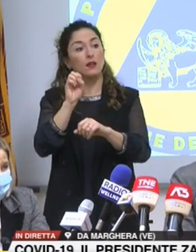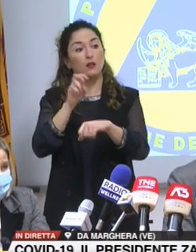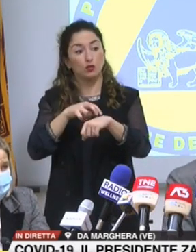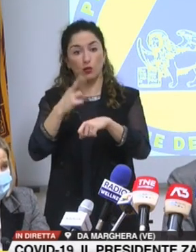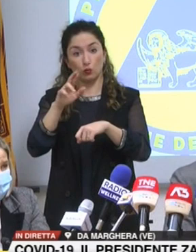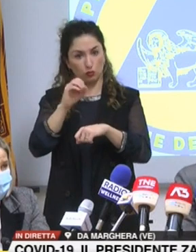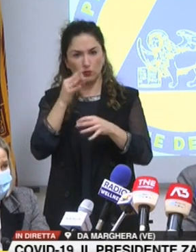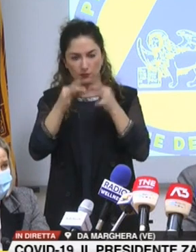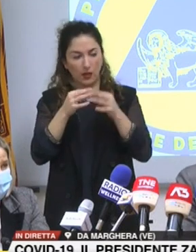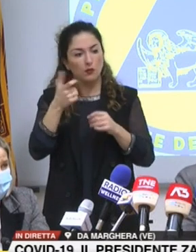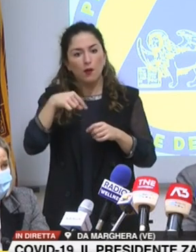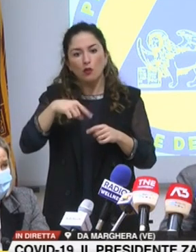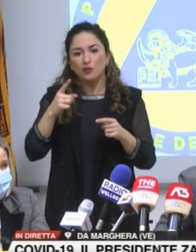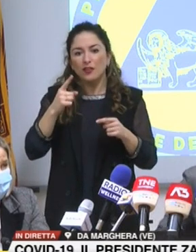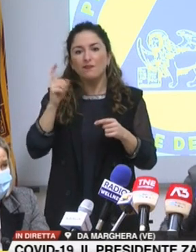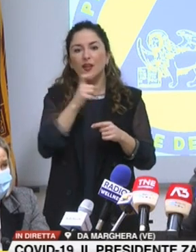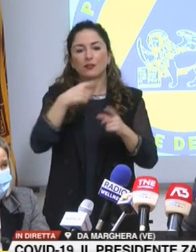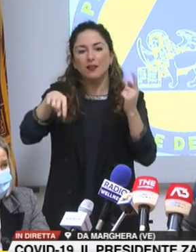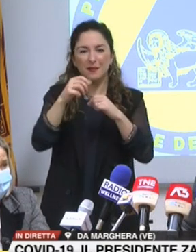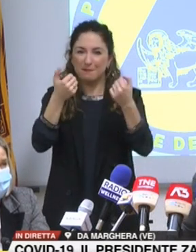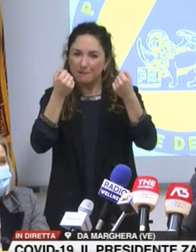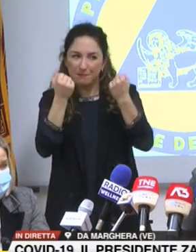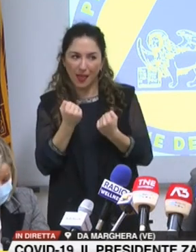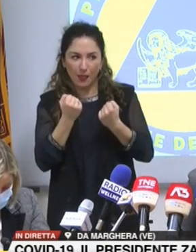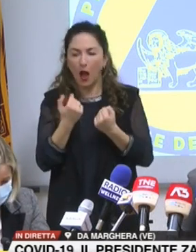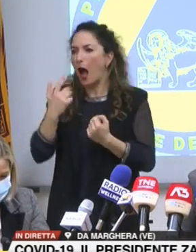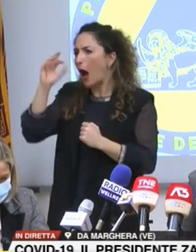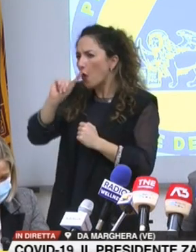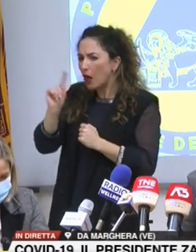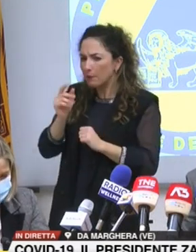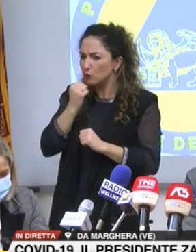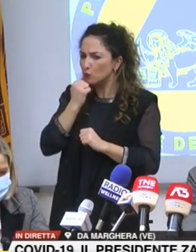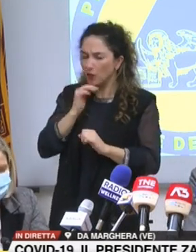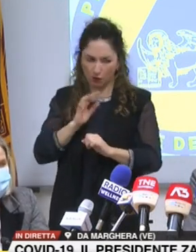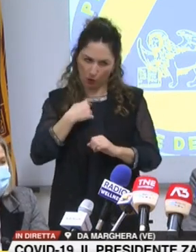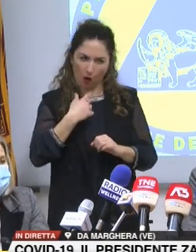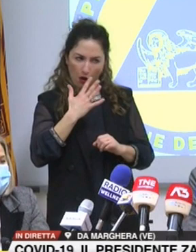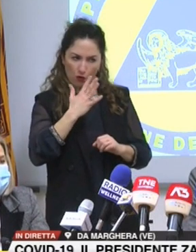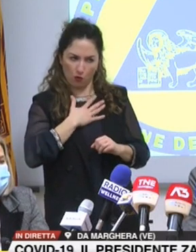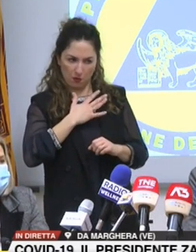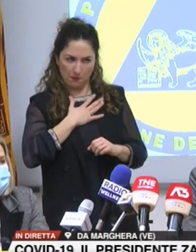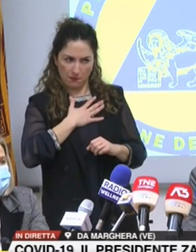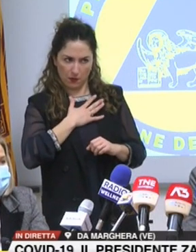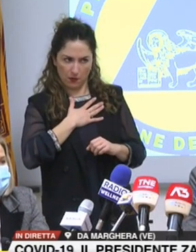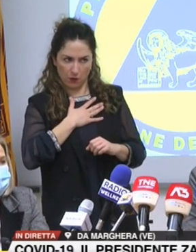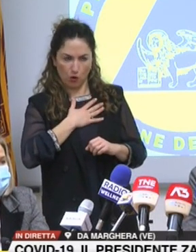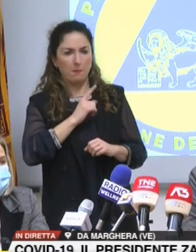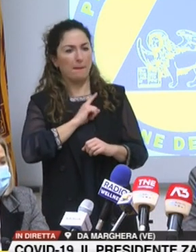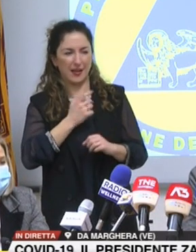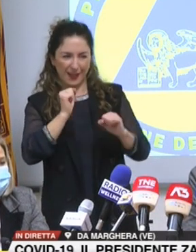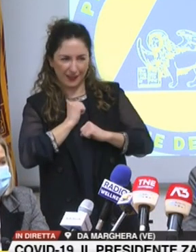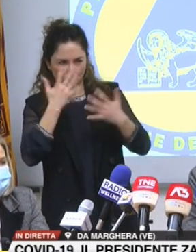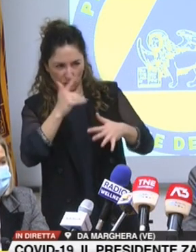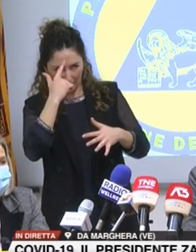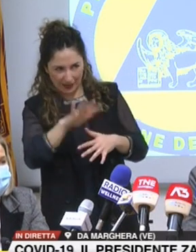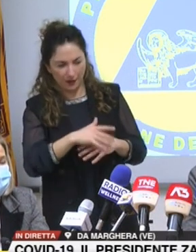perché oggi il virus circola di meno. No, quindi... ecco, io non avevo colto questa cosa. No, ma è forse perché... colpa mia, perché avevo dato per scontato. Va